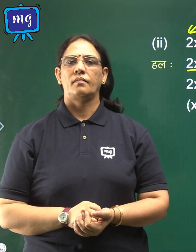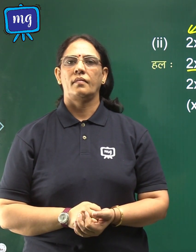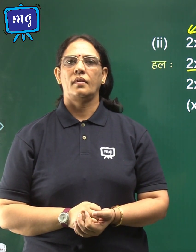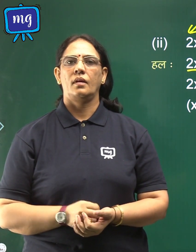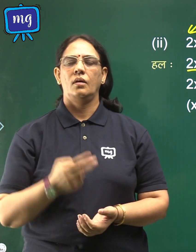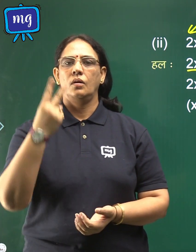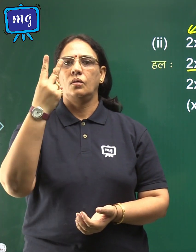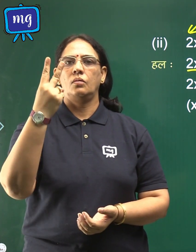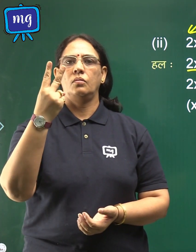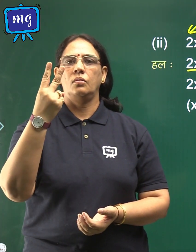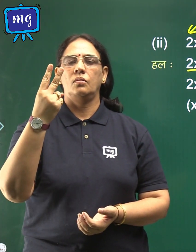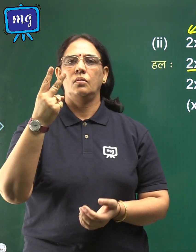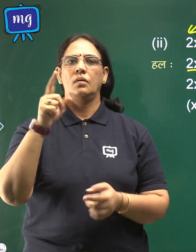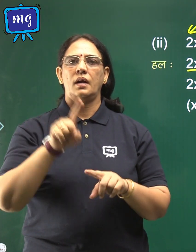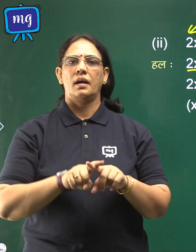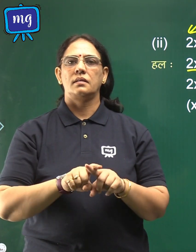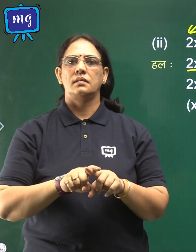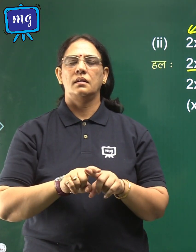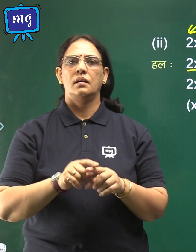2x कॉमन लेंगे